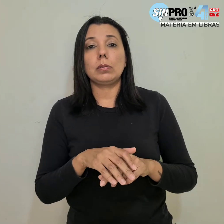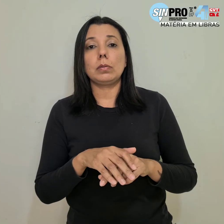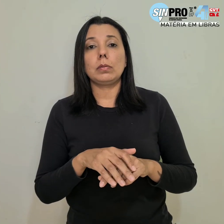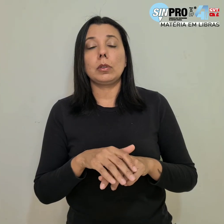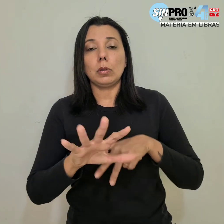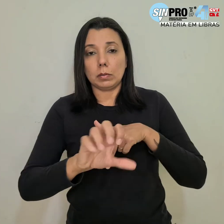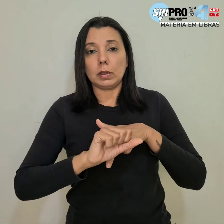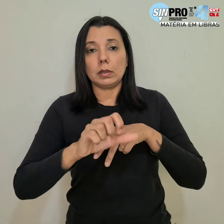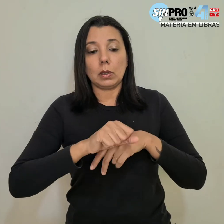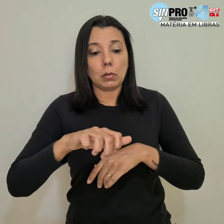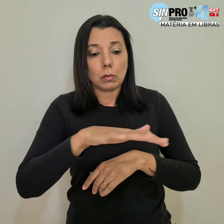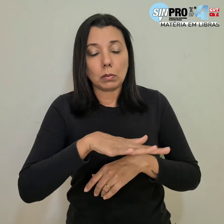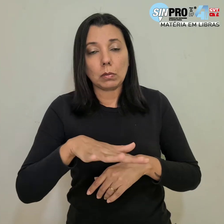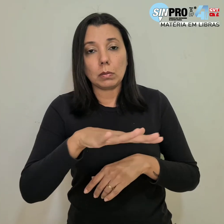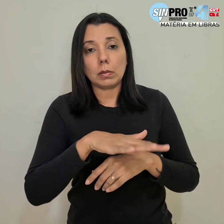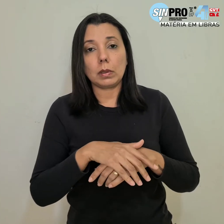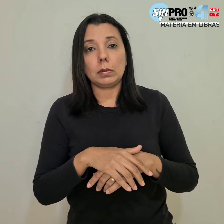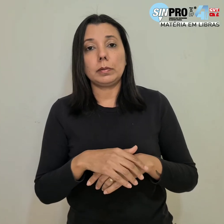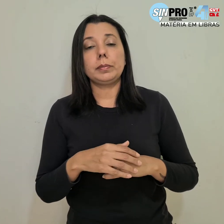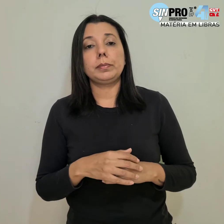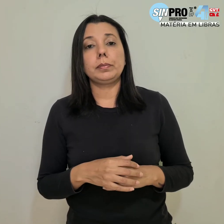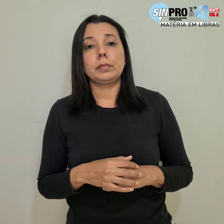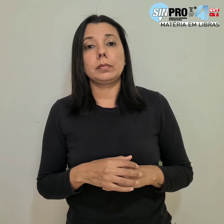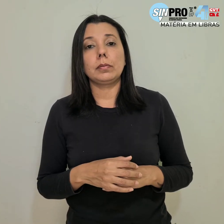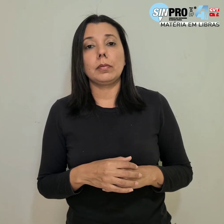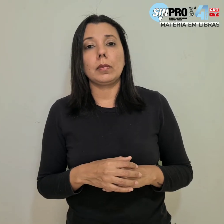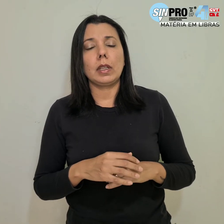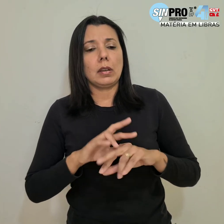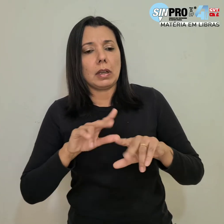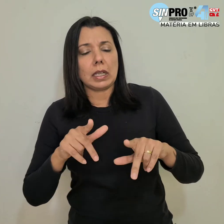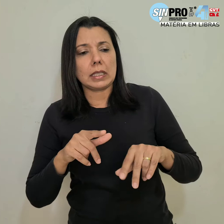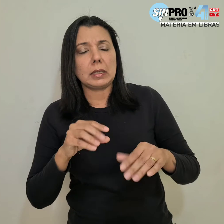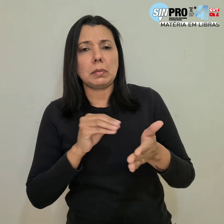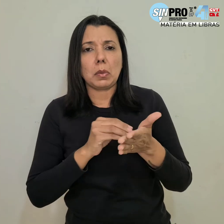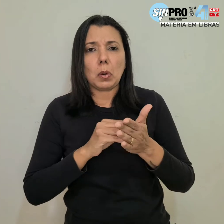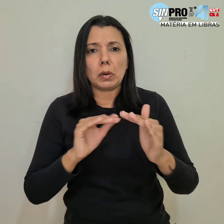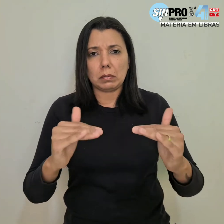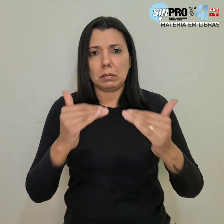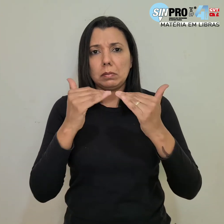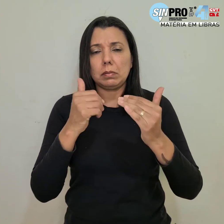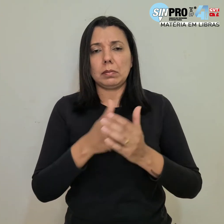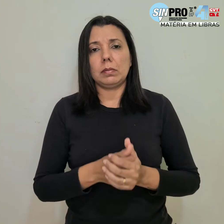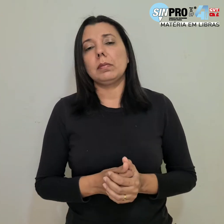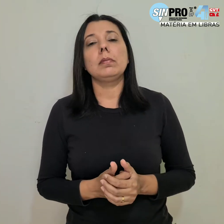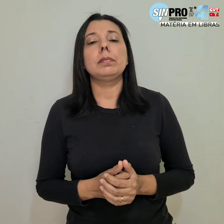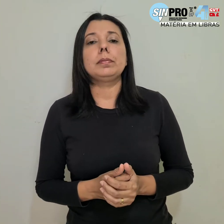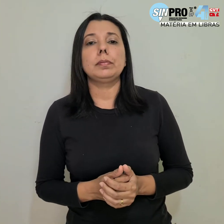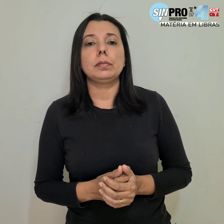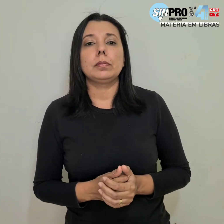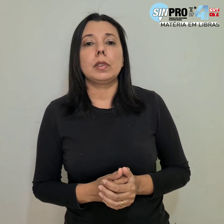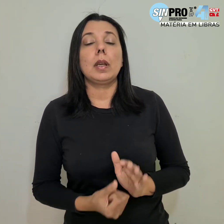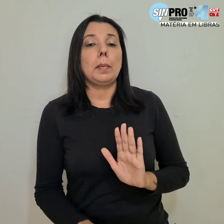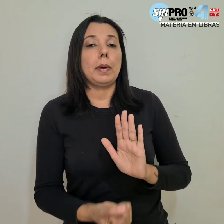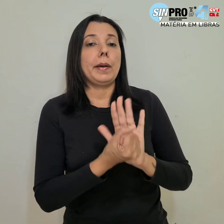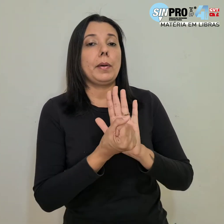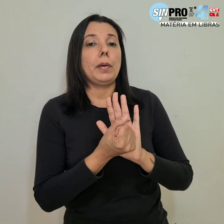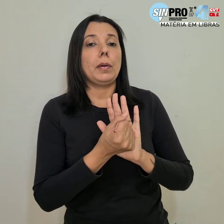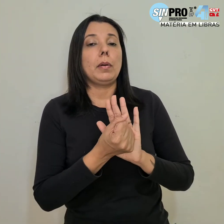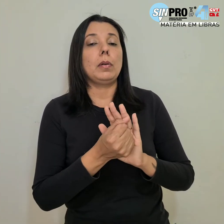local. A reviravolta, dada pouca atenção na época, marcou um ponto de